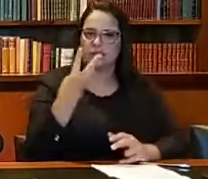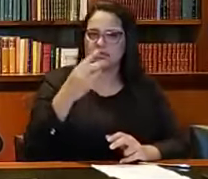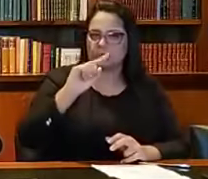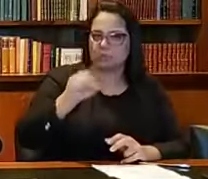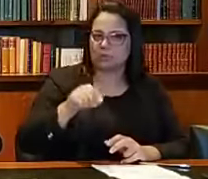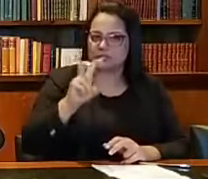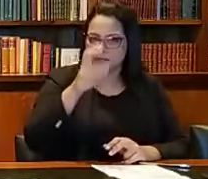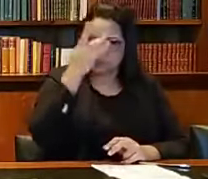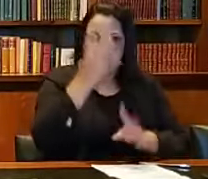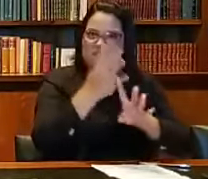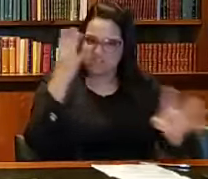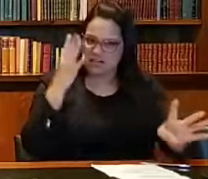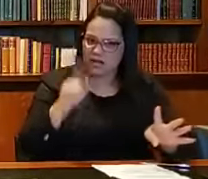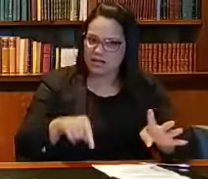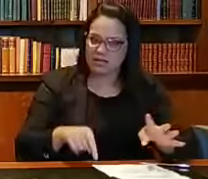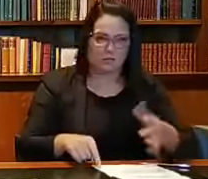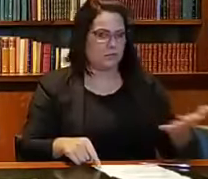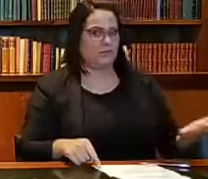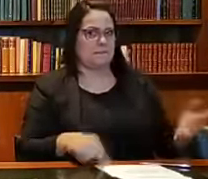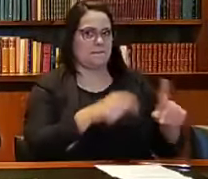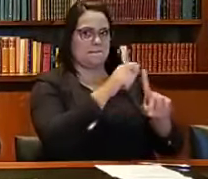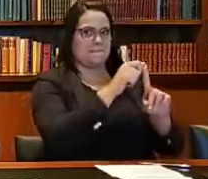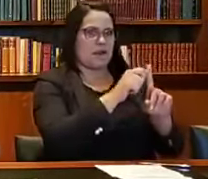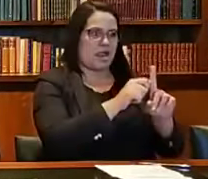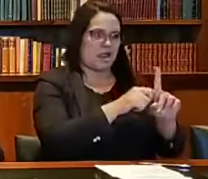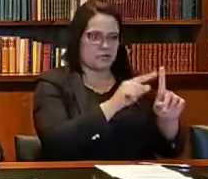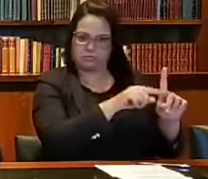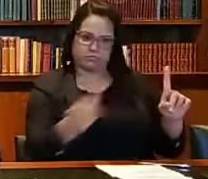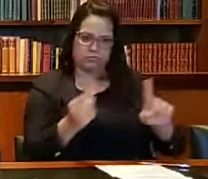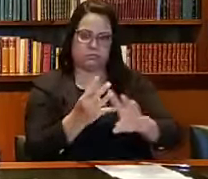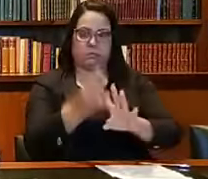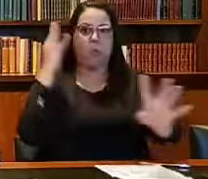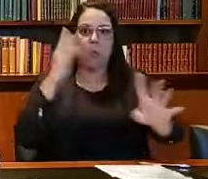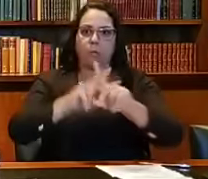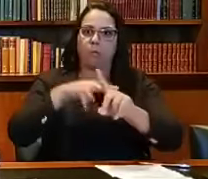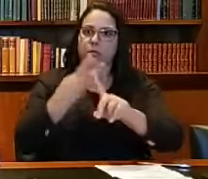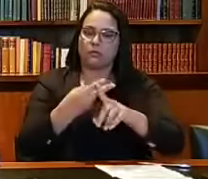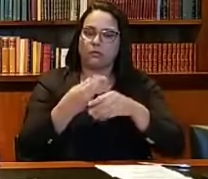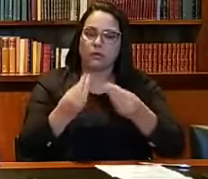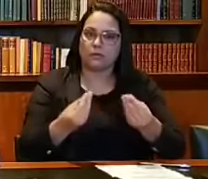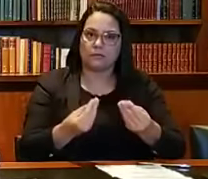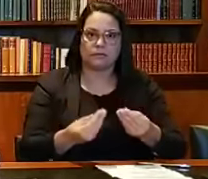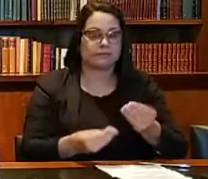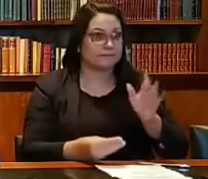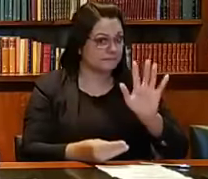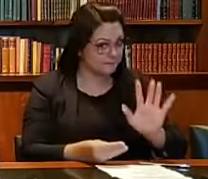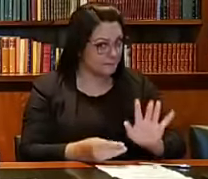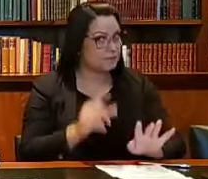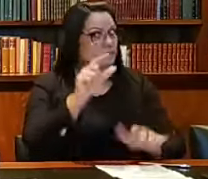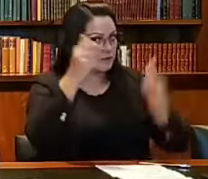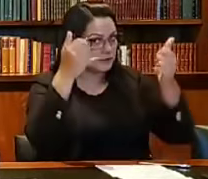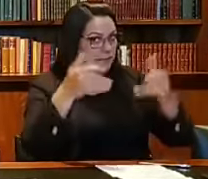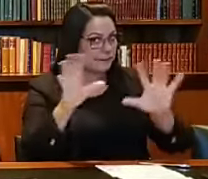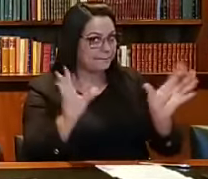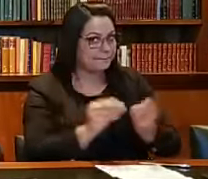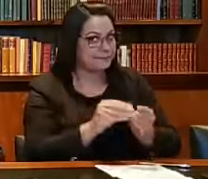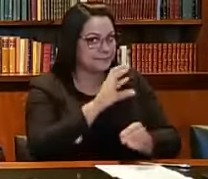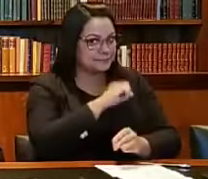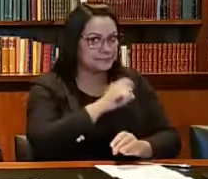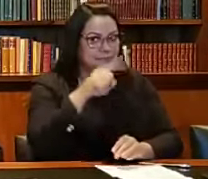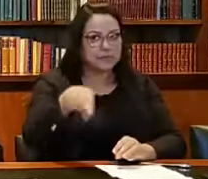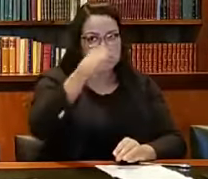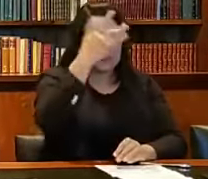fila? Como é que pode, de um mês para outro, crescer 3 milhões e meio de pessoas? Bom, presidente, o que ocorre? Para todos